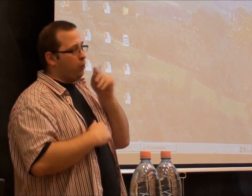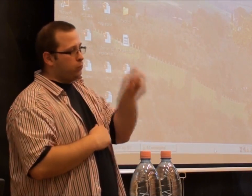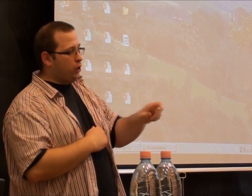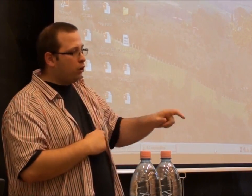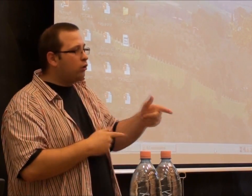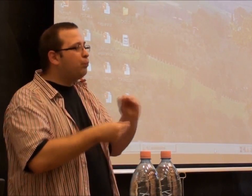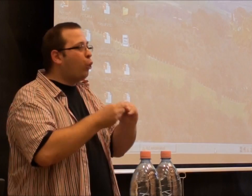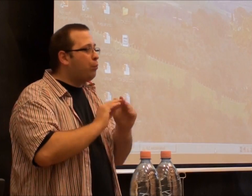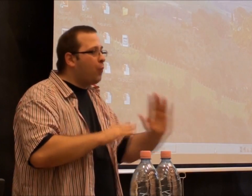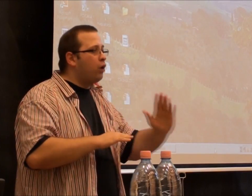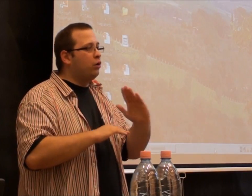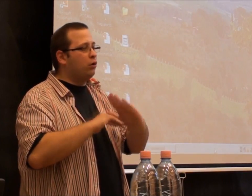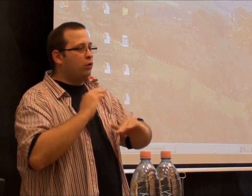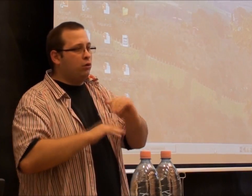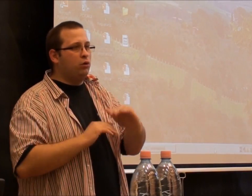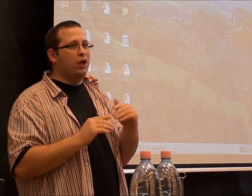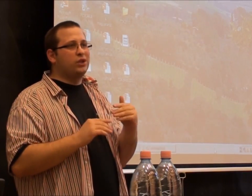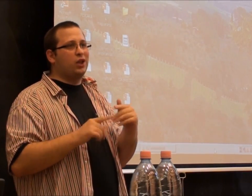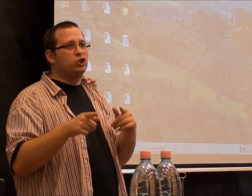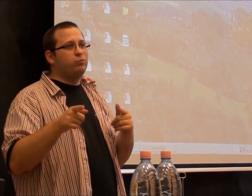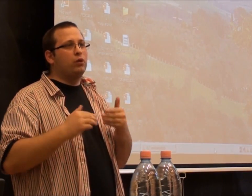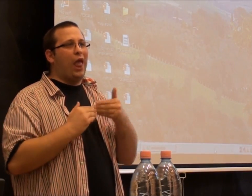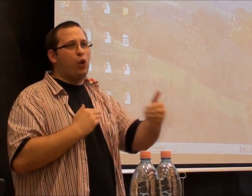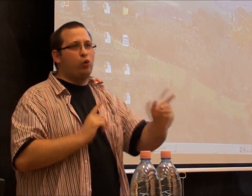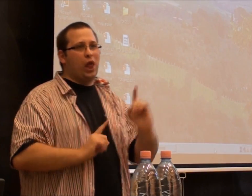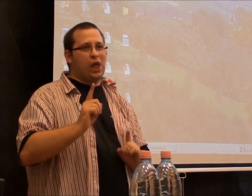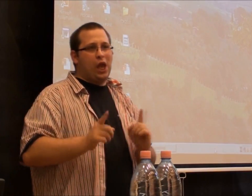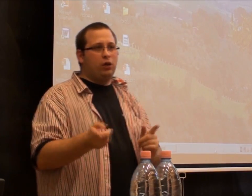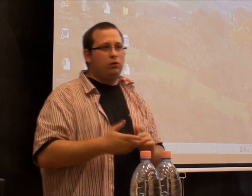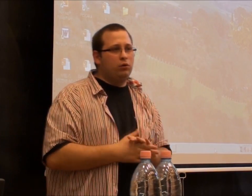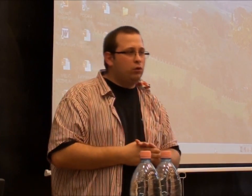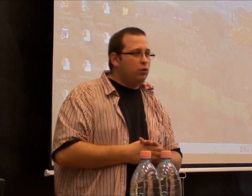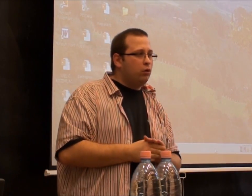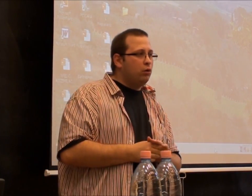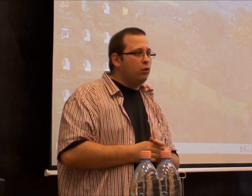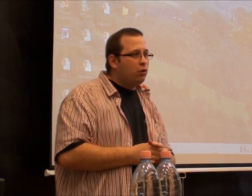fogyatékkal élő emberek problémáinak kezelésében. Igen, előre